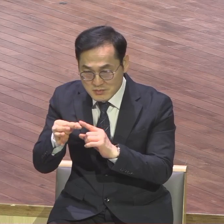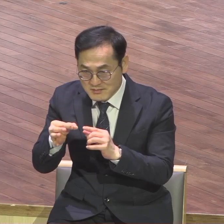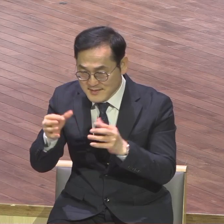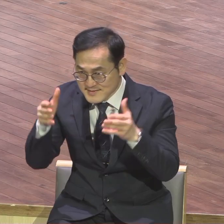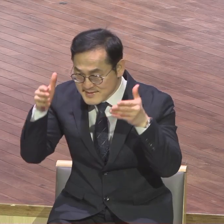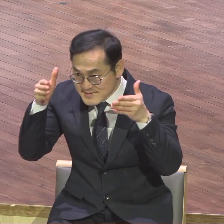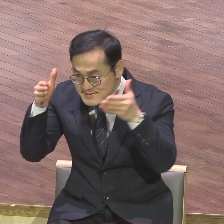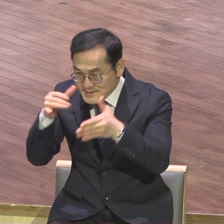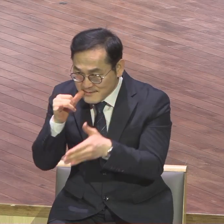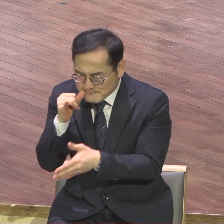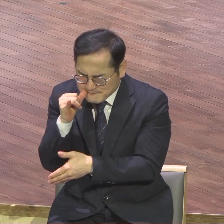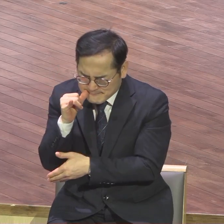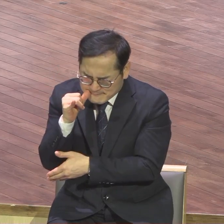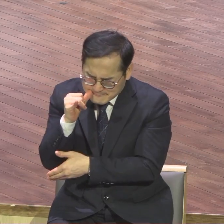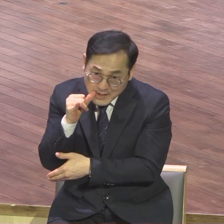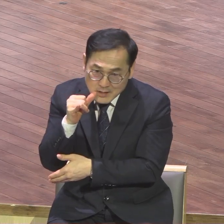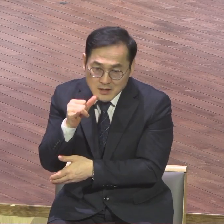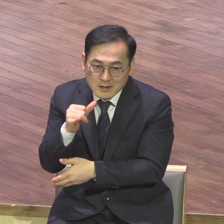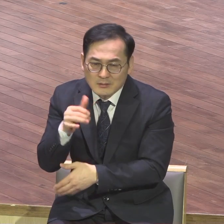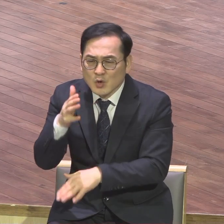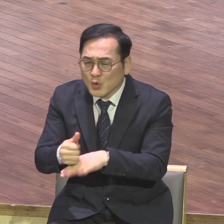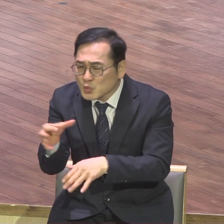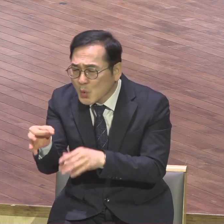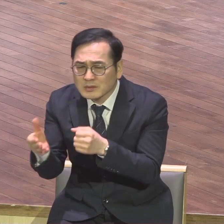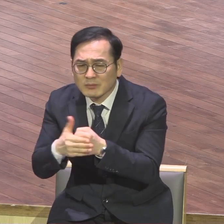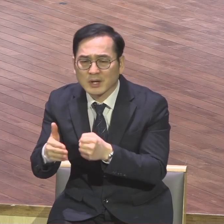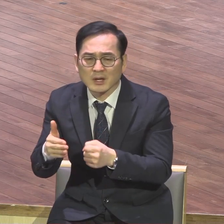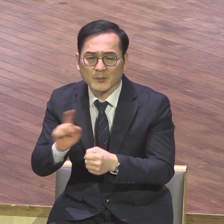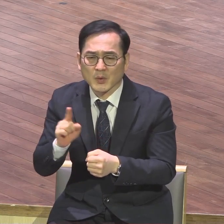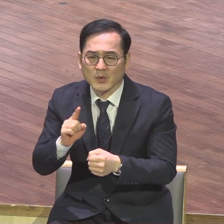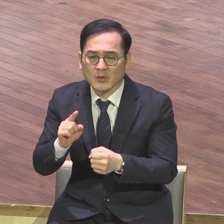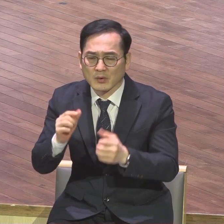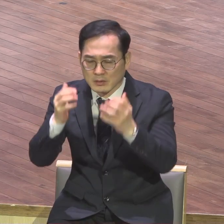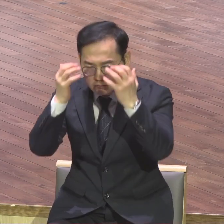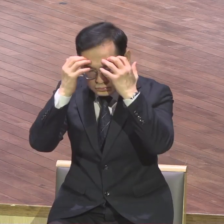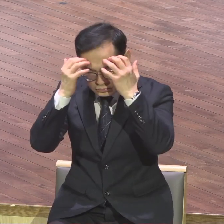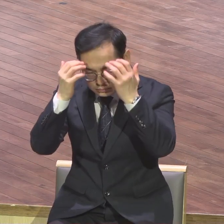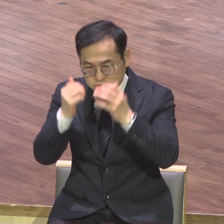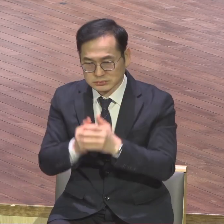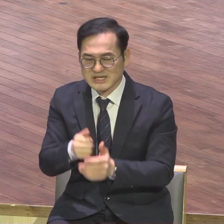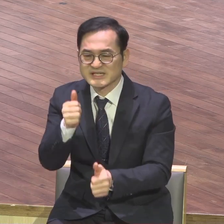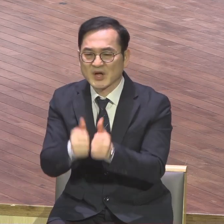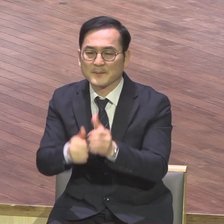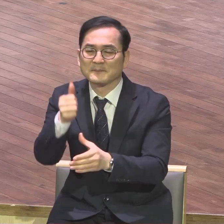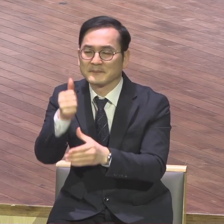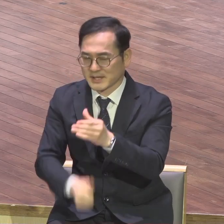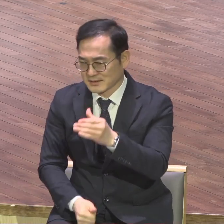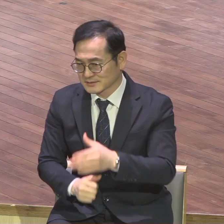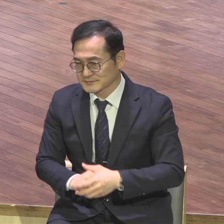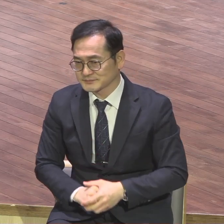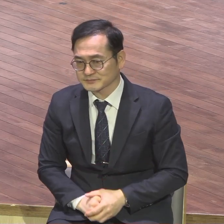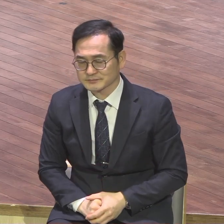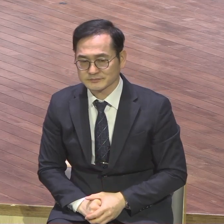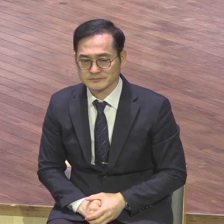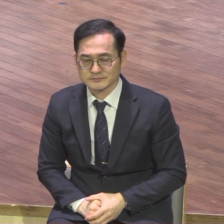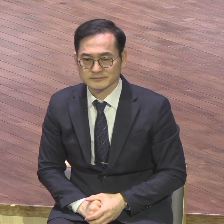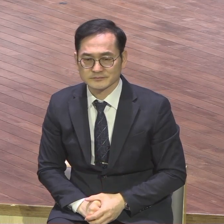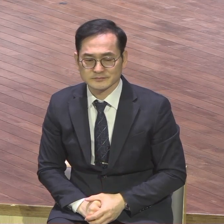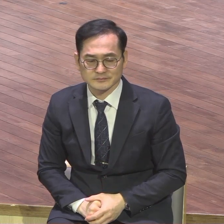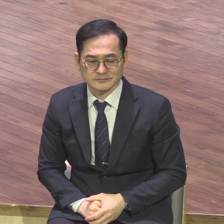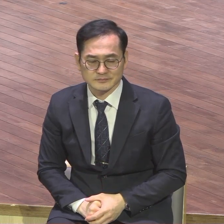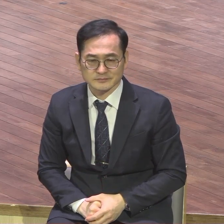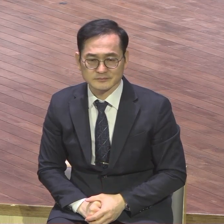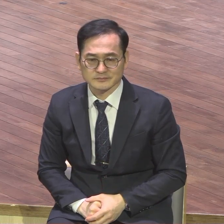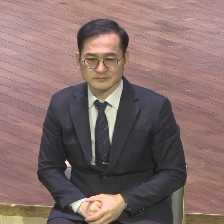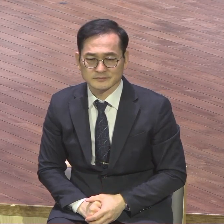사람들이 주로 돈에 시험 들어버려요. 건축 30년 동안에 여러분이야 살아남은